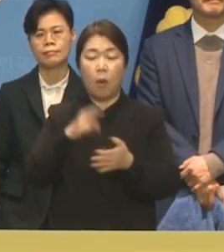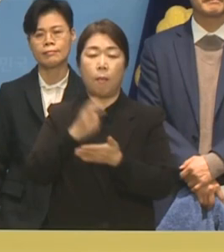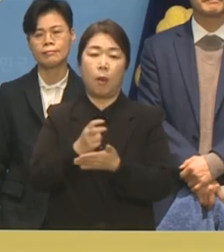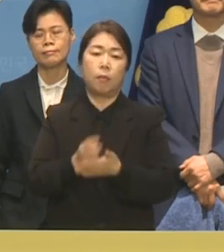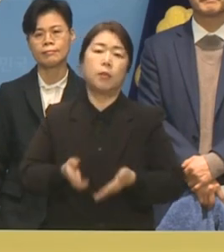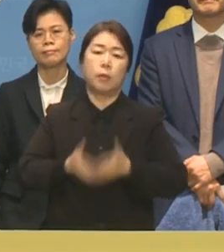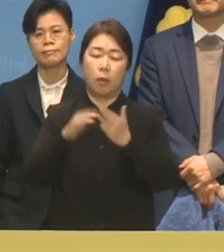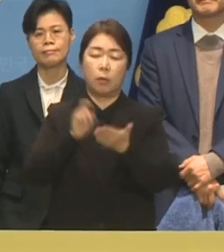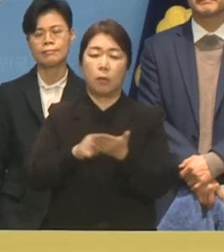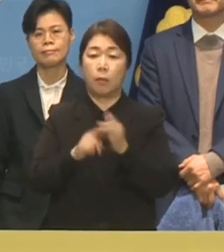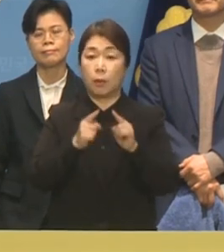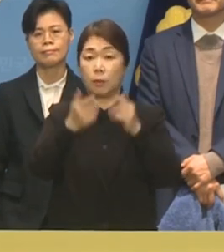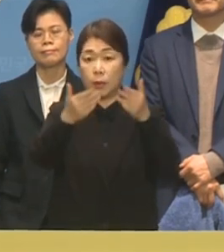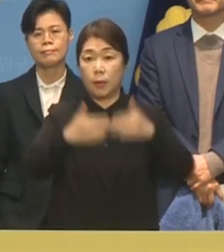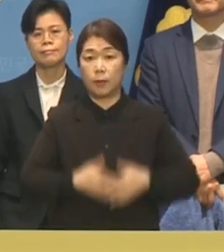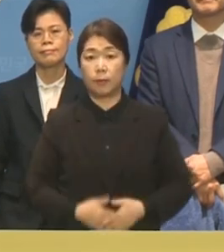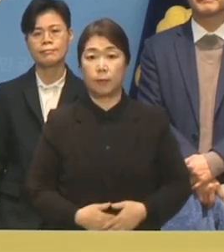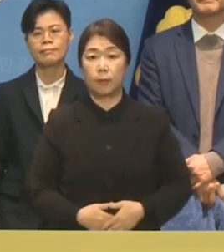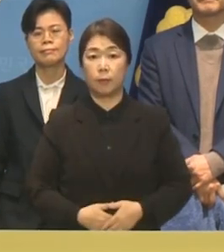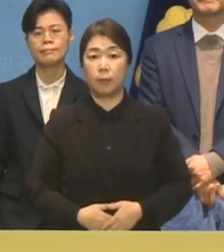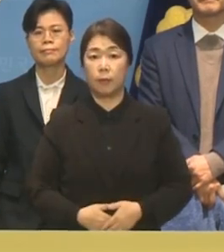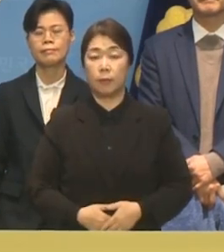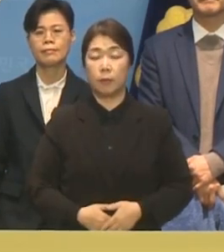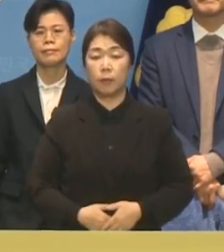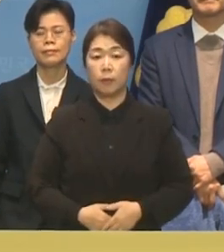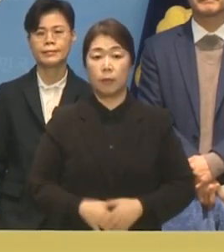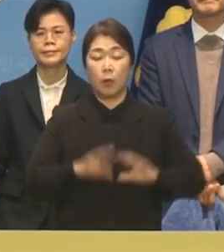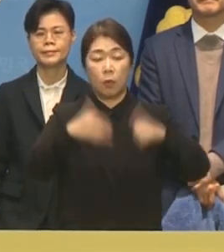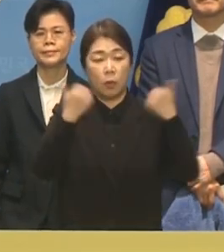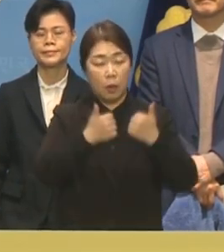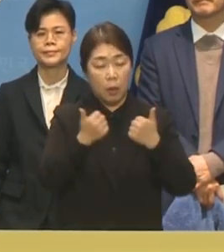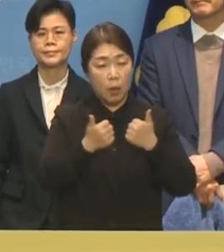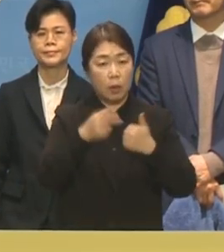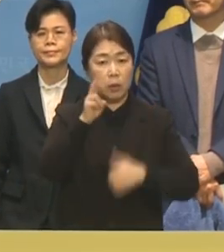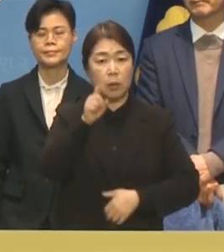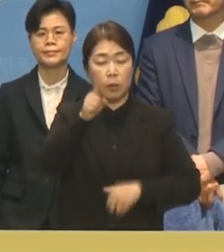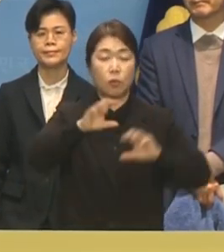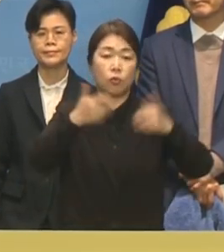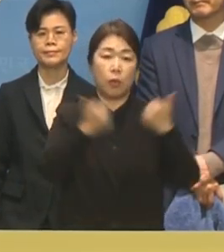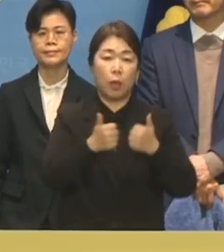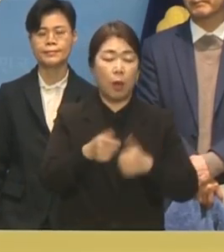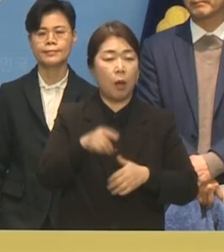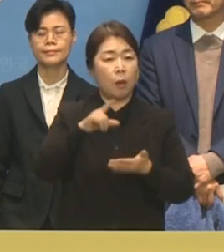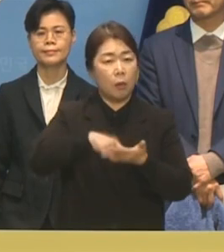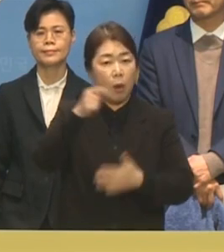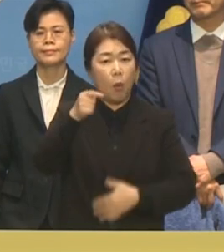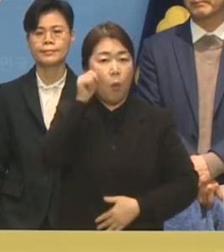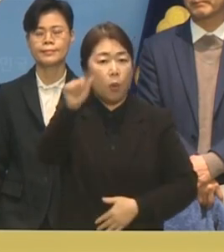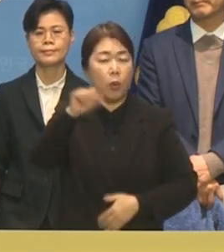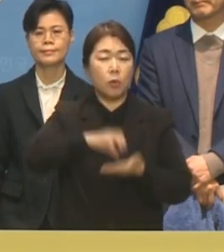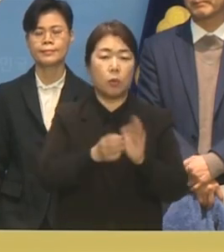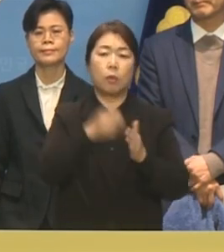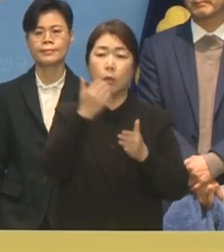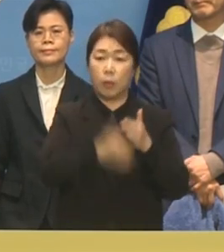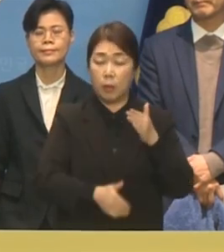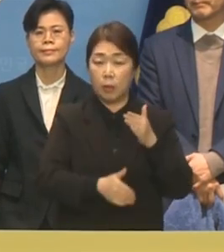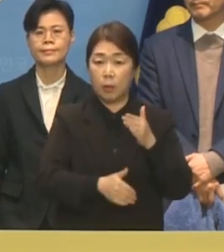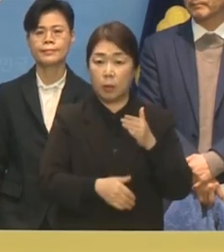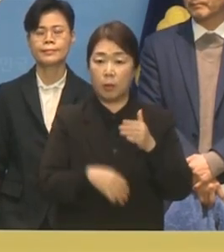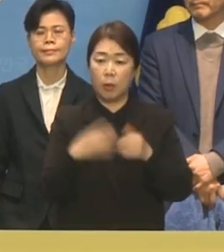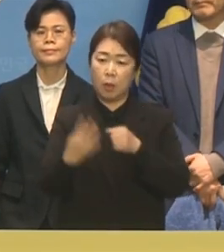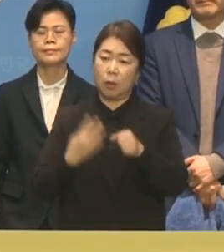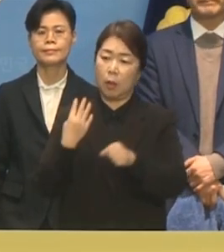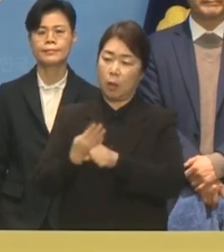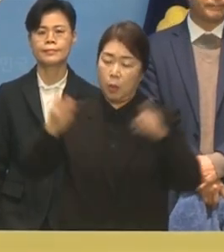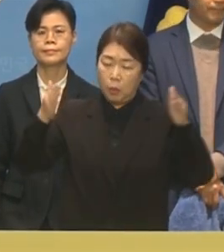촉구. 이제 21대 국회 일정이 5개월여 남았습니다. 지난 4년 내 한국 사회는 반개혁의